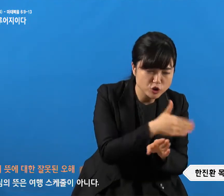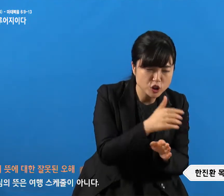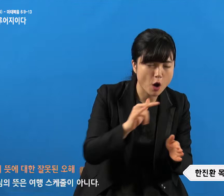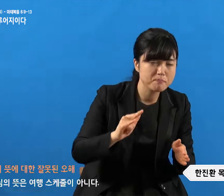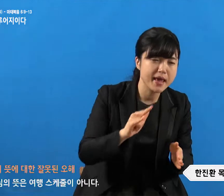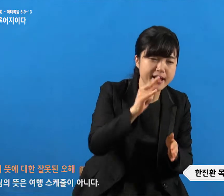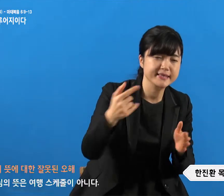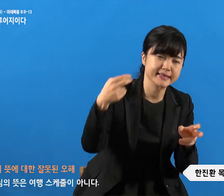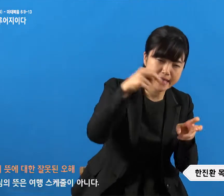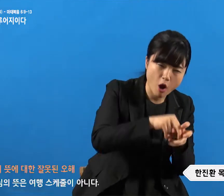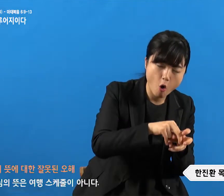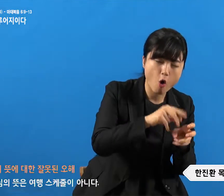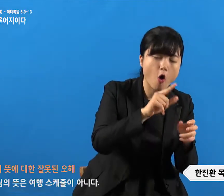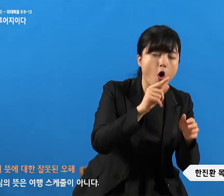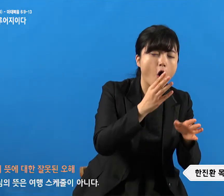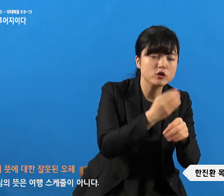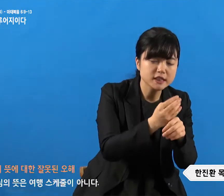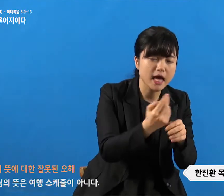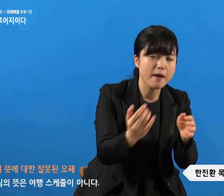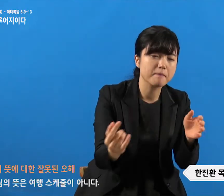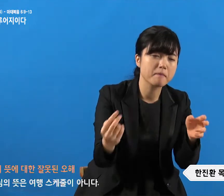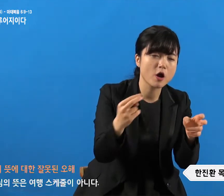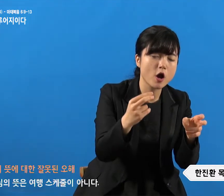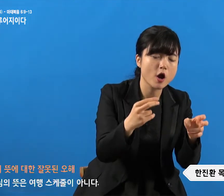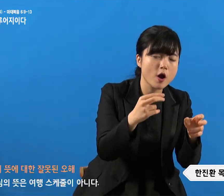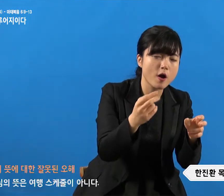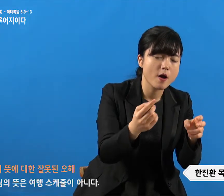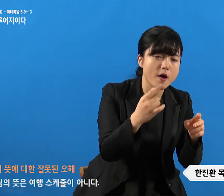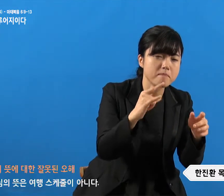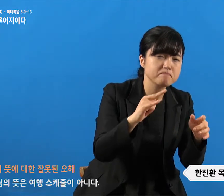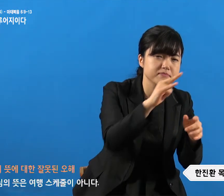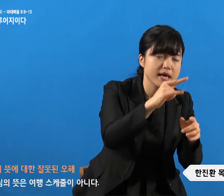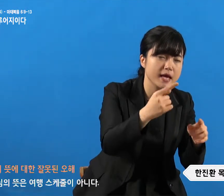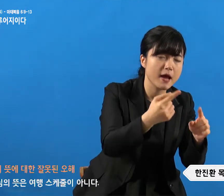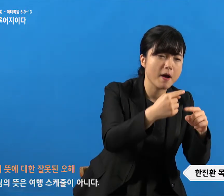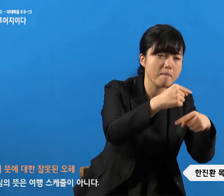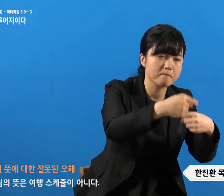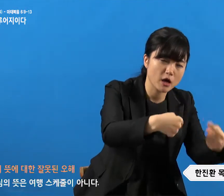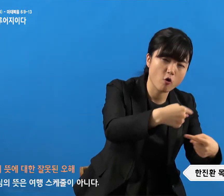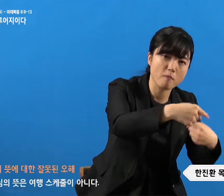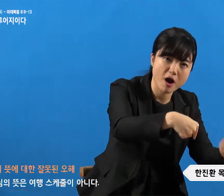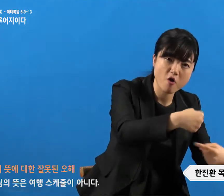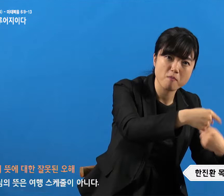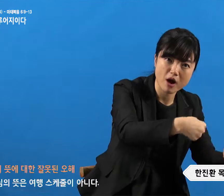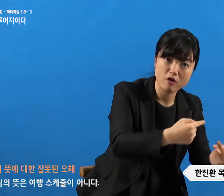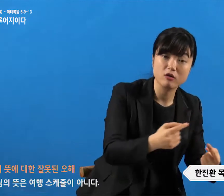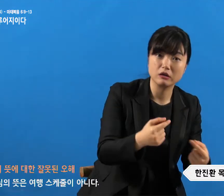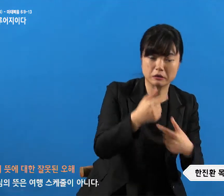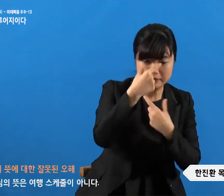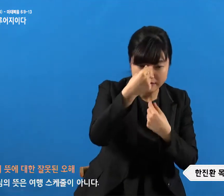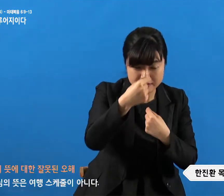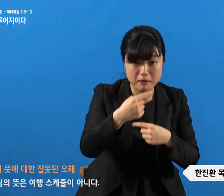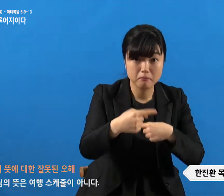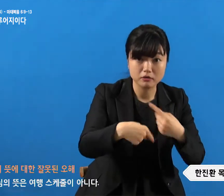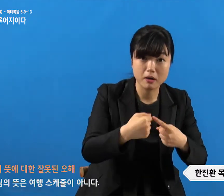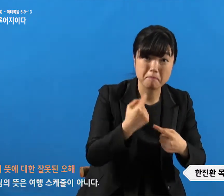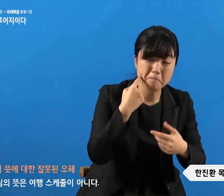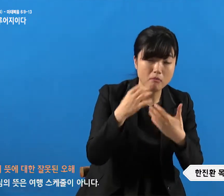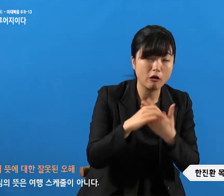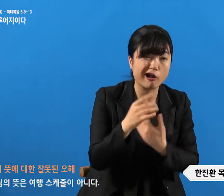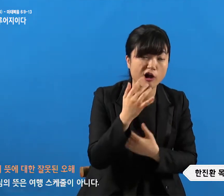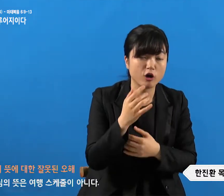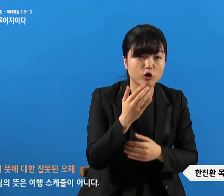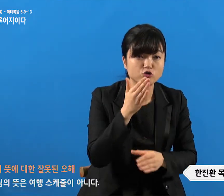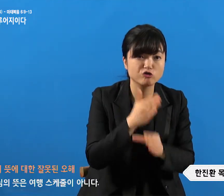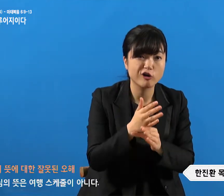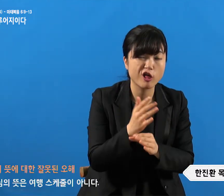비행기를 갈아타고 또 며칠에 어디에서 비행기를 갈아타고 이렇게 하면 그대로 정확하게 갈아타야지. 만약에